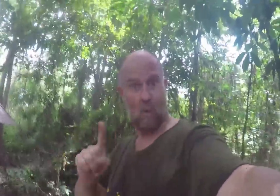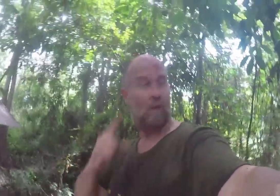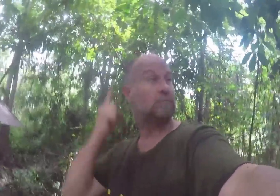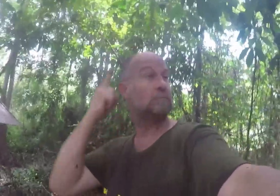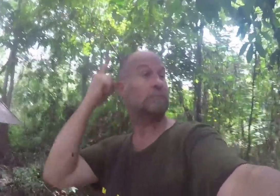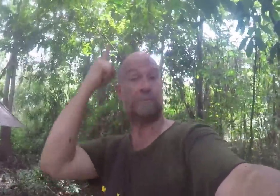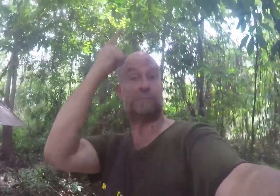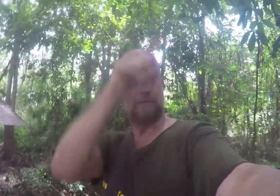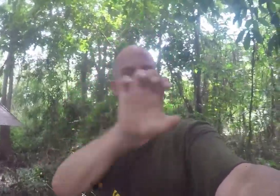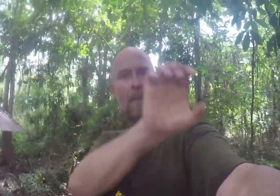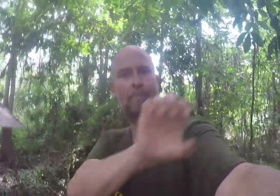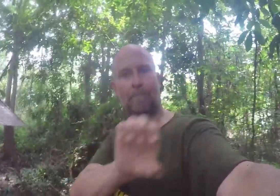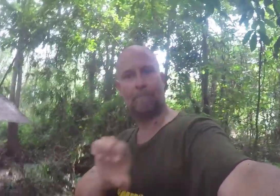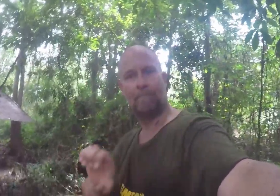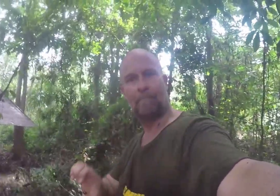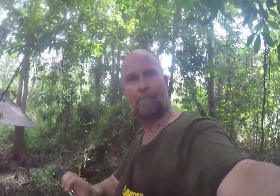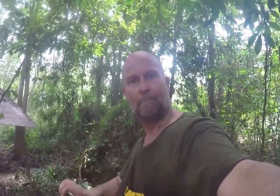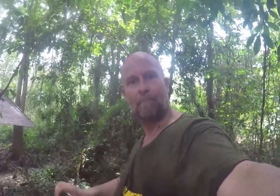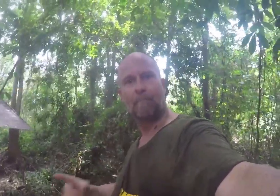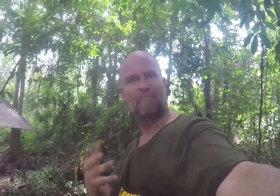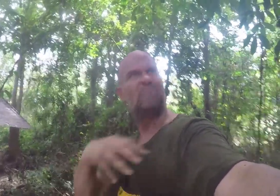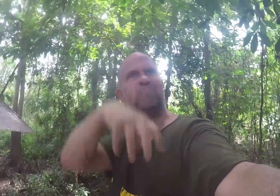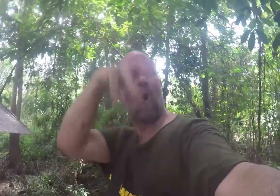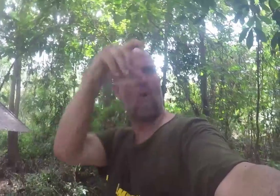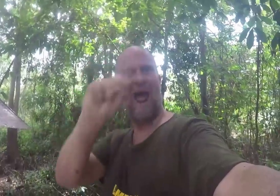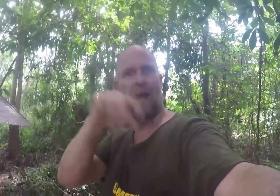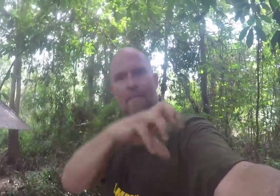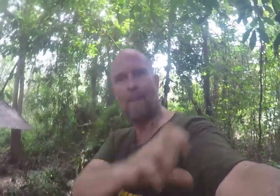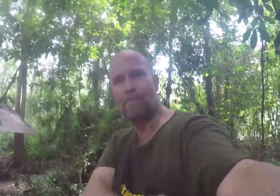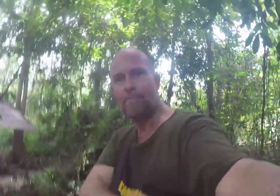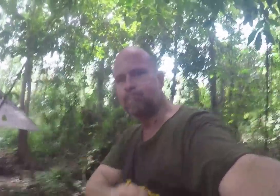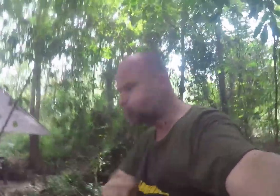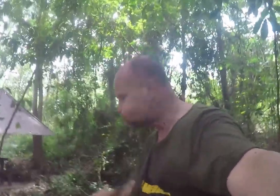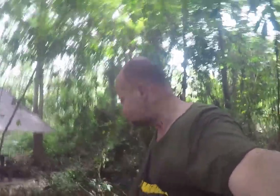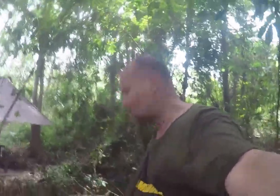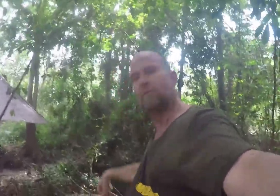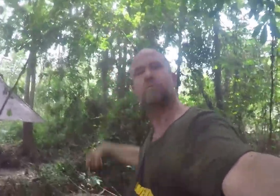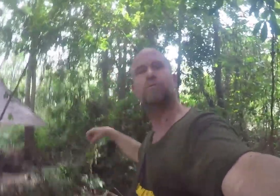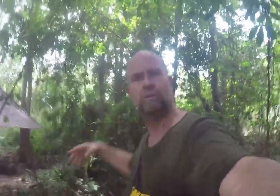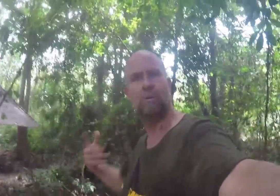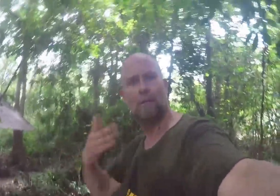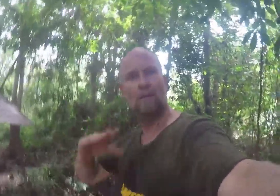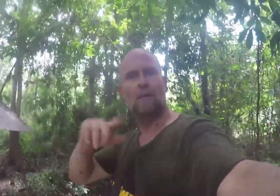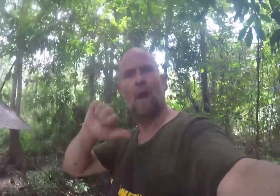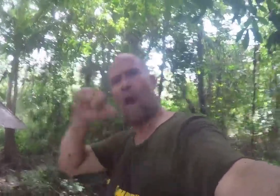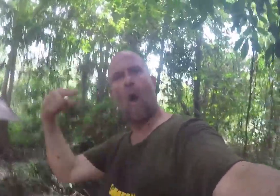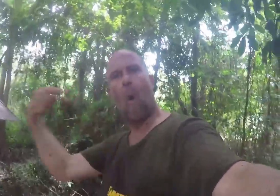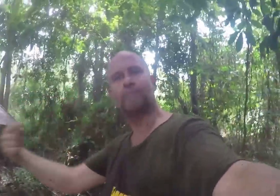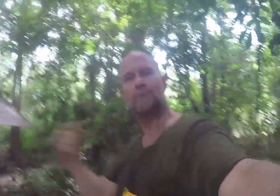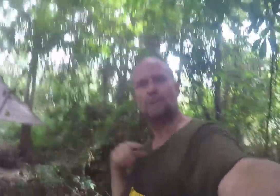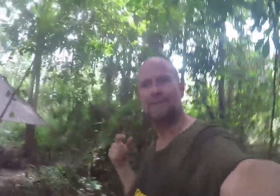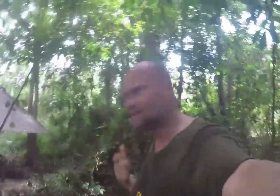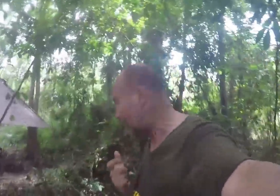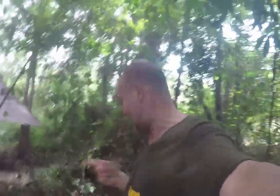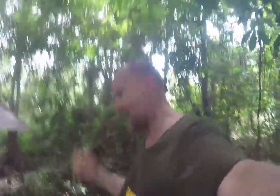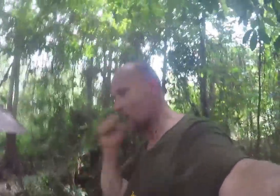Die kochen also dort unten? Nein, sondern Kilometer weit entfernt. Das ist also ein Kilometer langes Rohrsystem. Wenn die Amis das